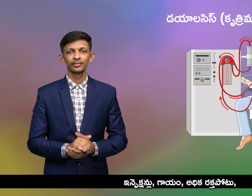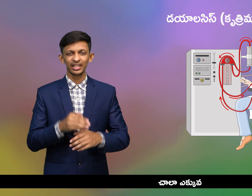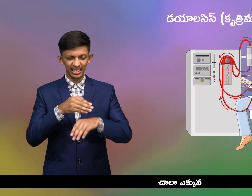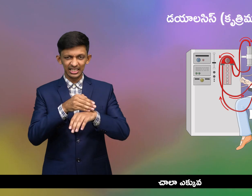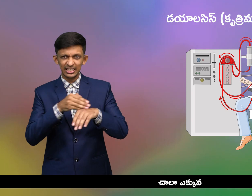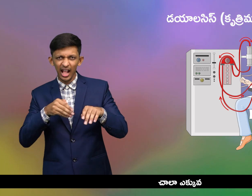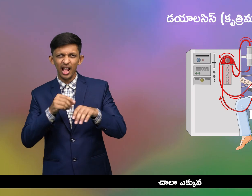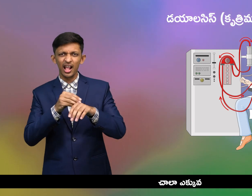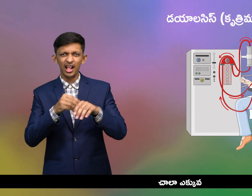చాలా ఎక్కువ